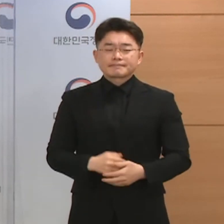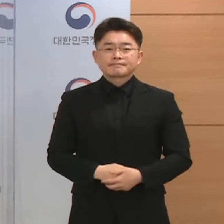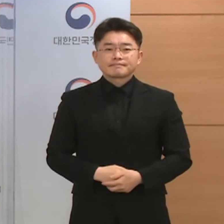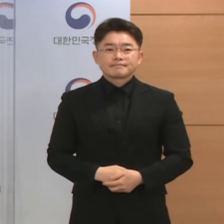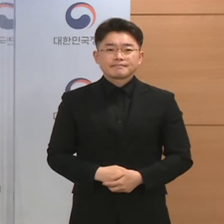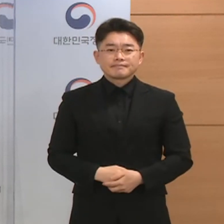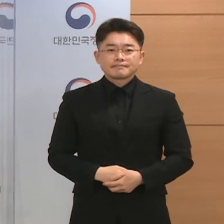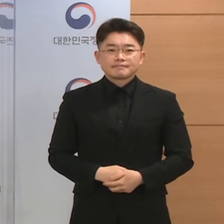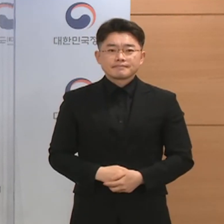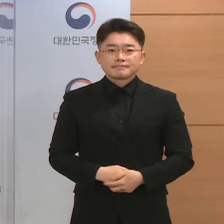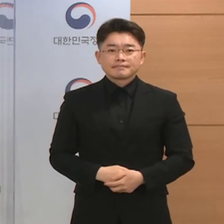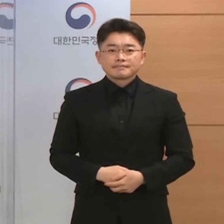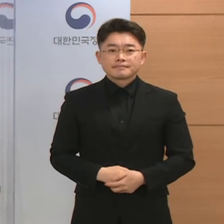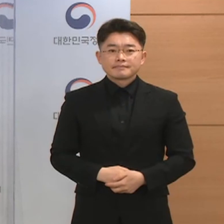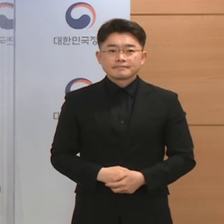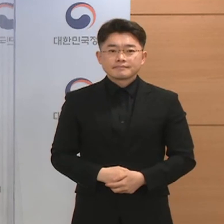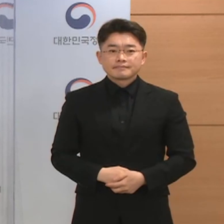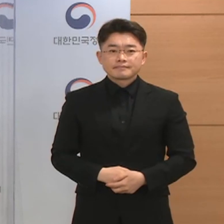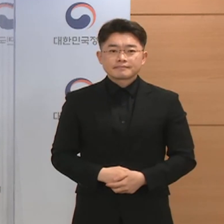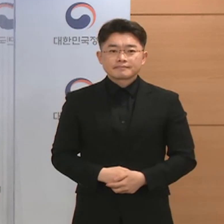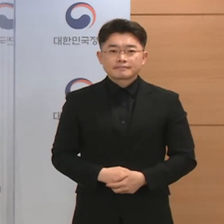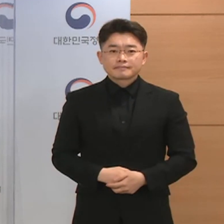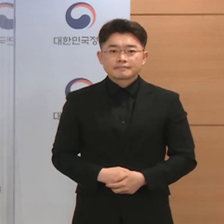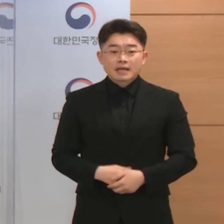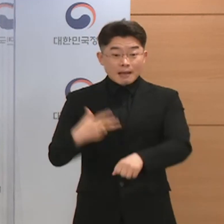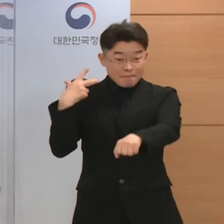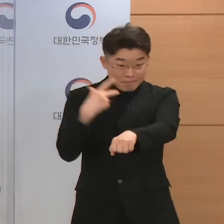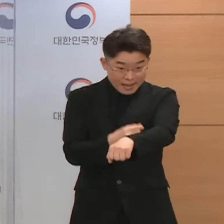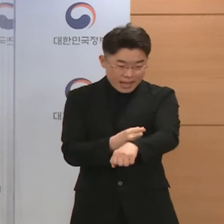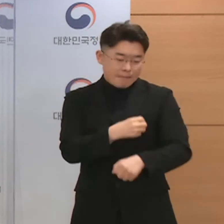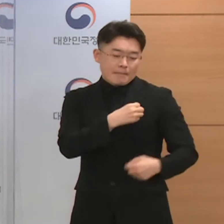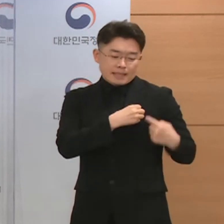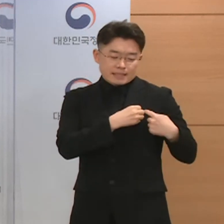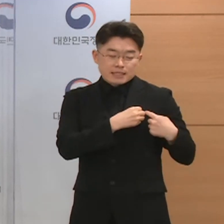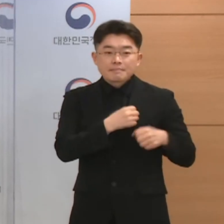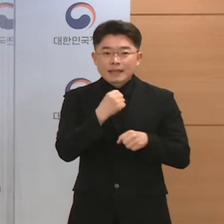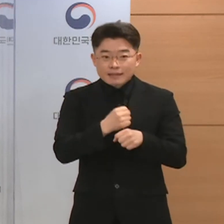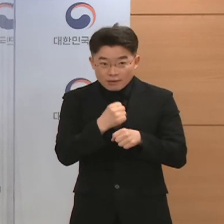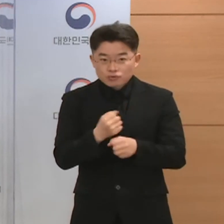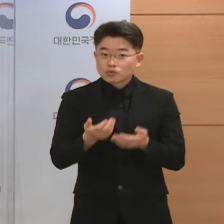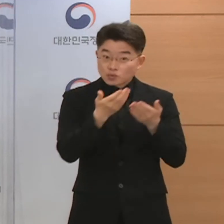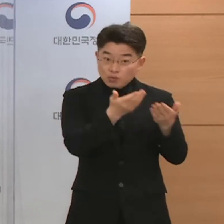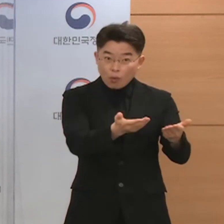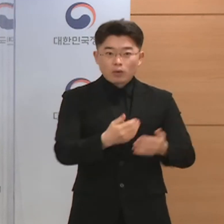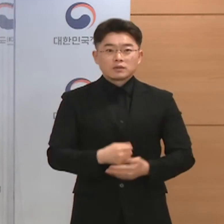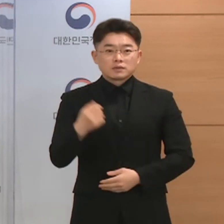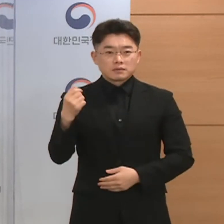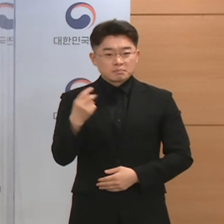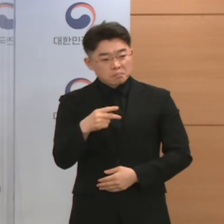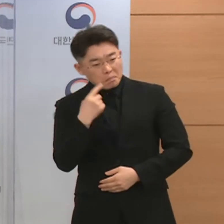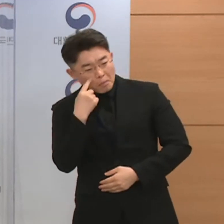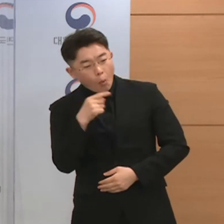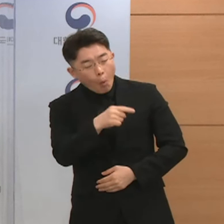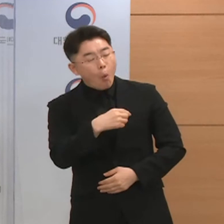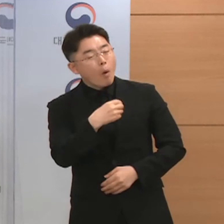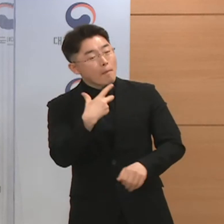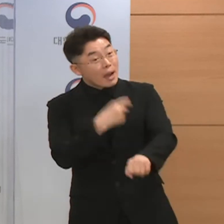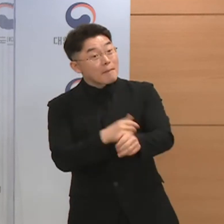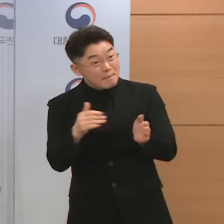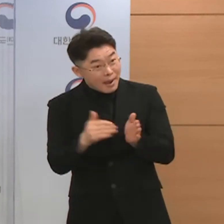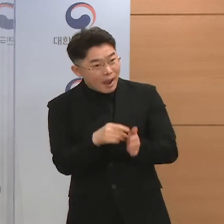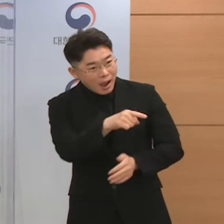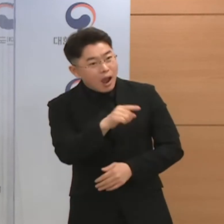발표 내용에서도 있었듯이 백신 배지 등을 좀 개발해서 이런 배지들을 통한 간접적인 백신